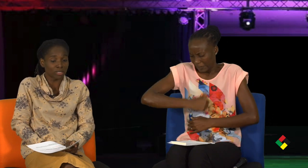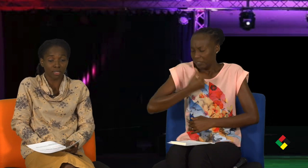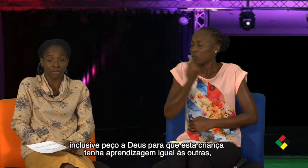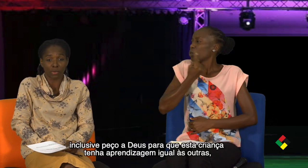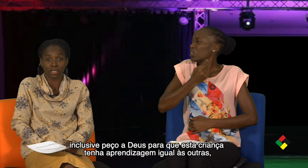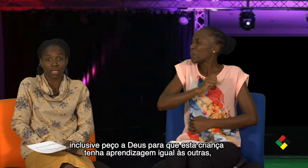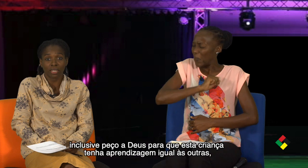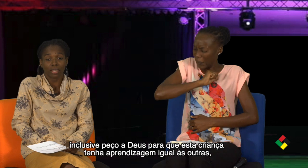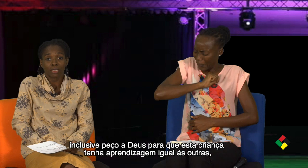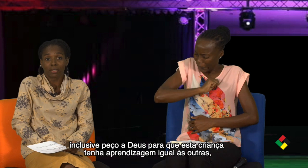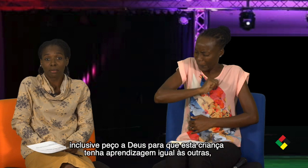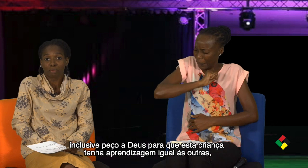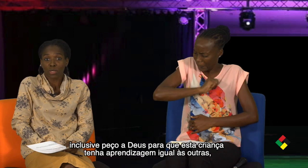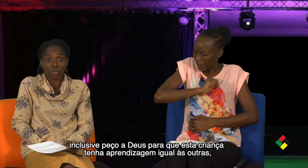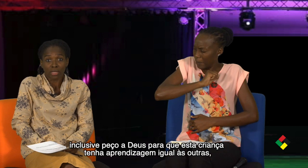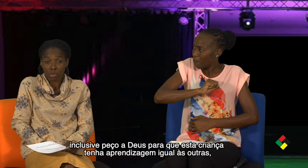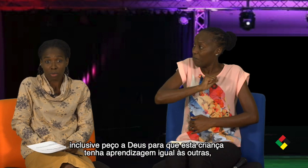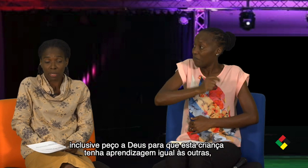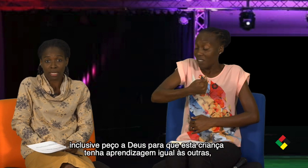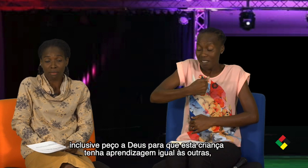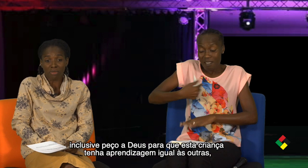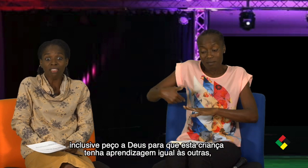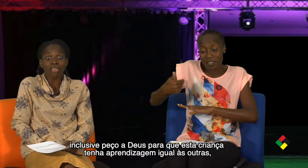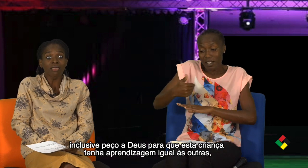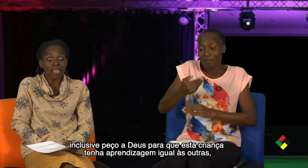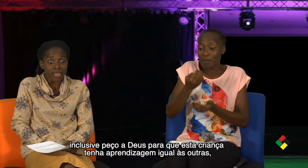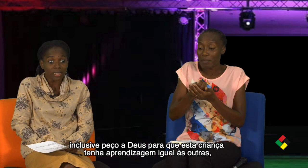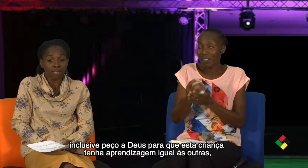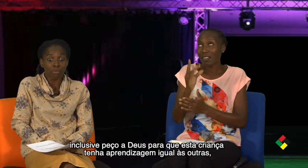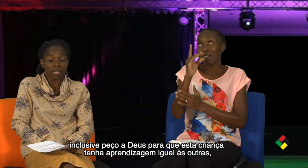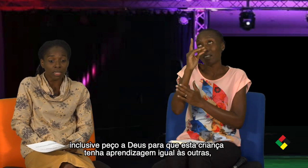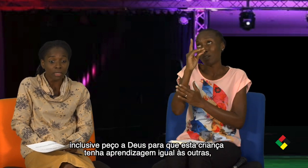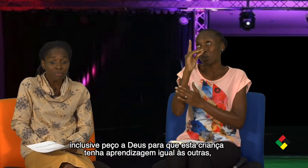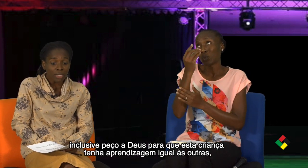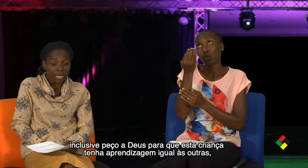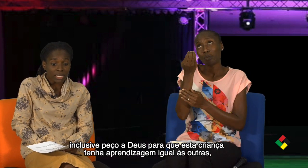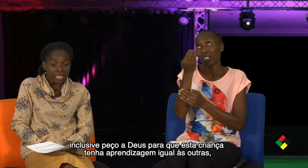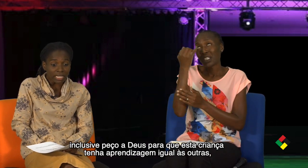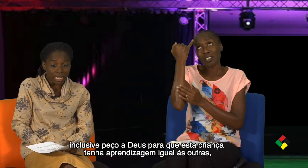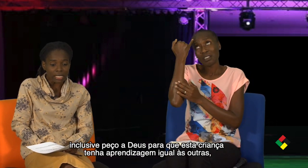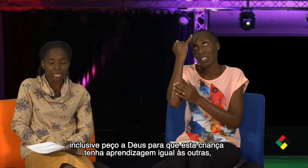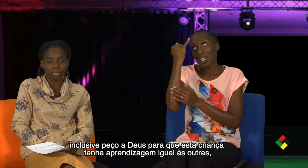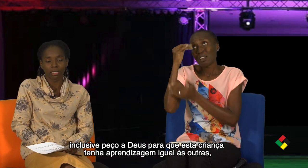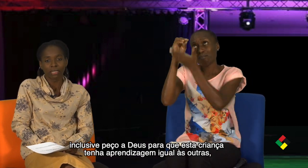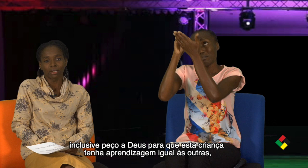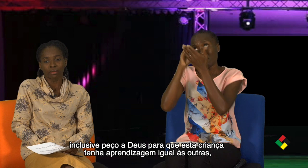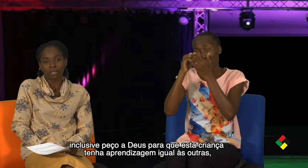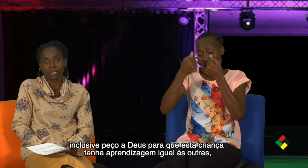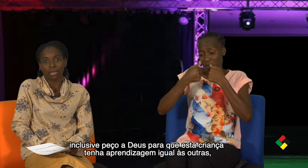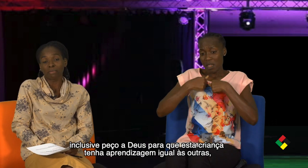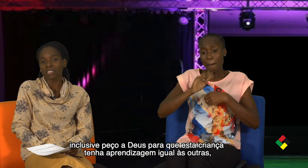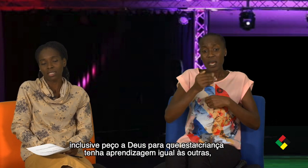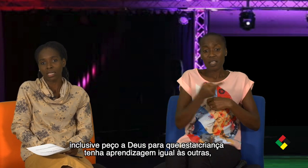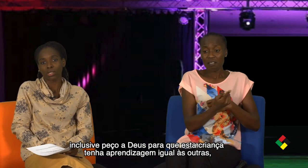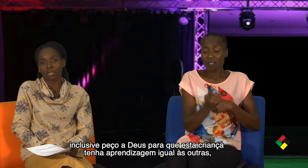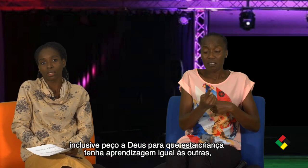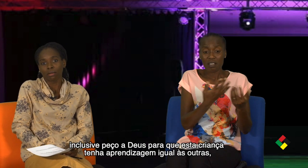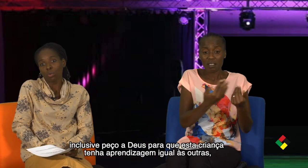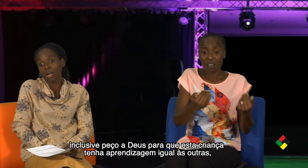Inclusive, eu até peço a Deus para que me dê ideias de poder a esta criança ter aprendizagem igual